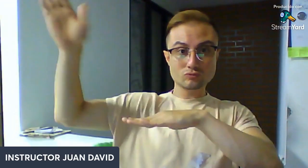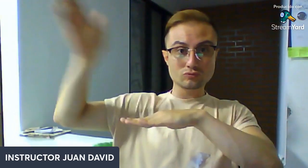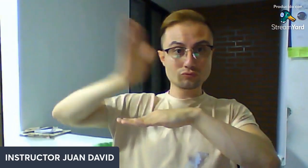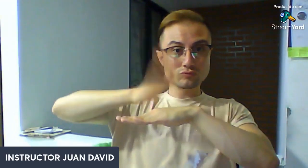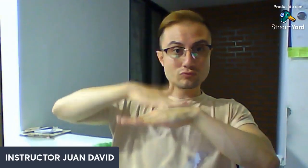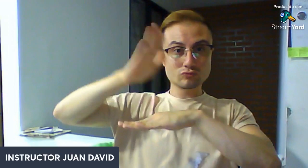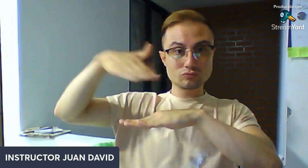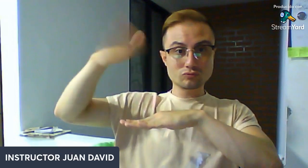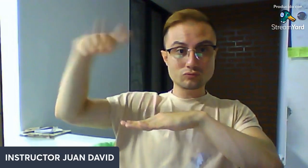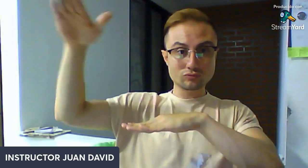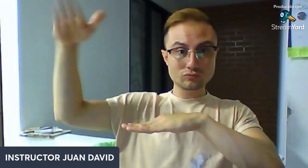aéreos,